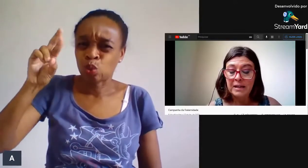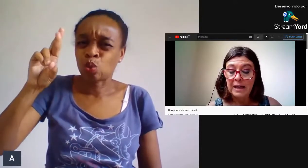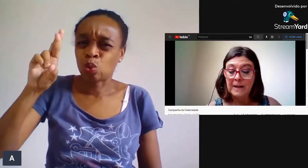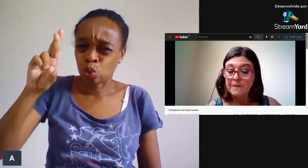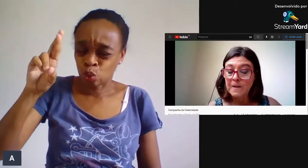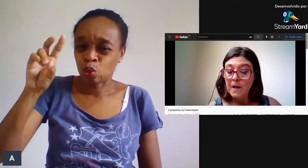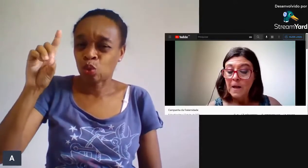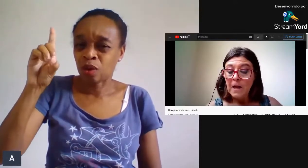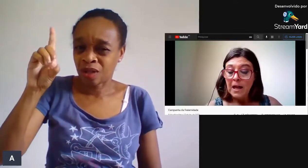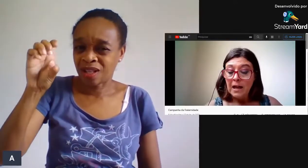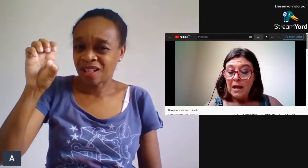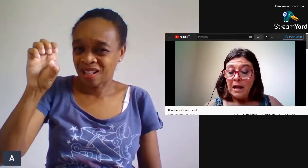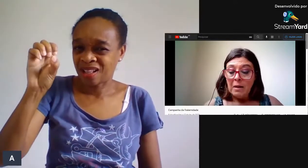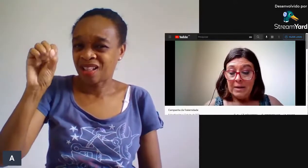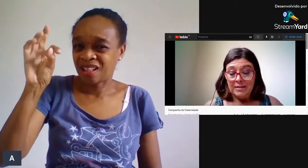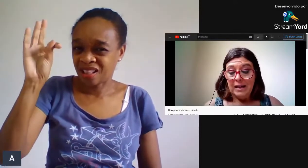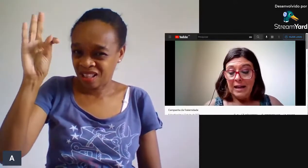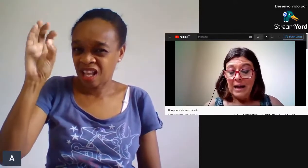Caritas